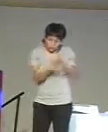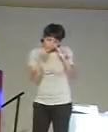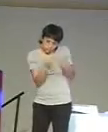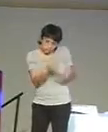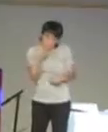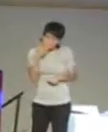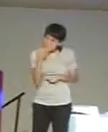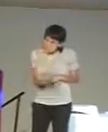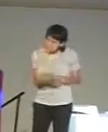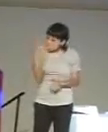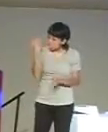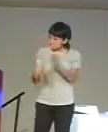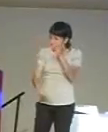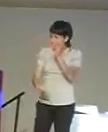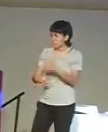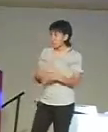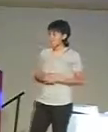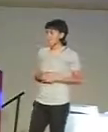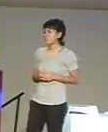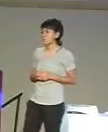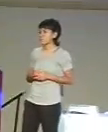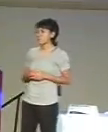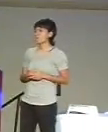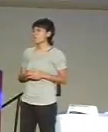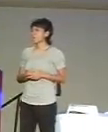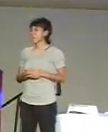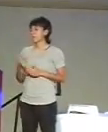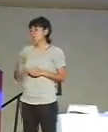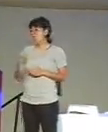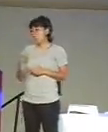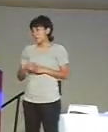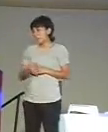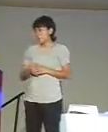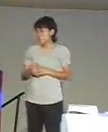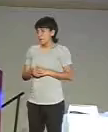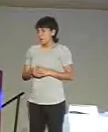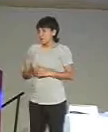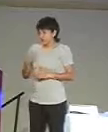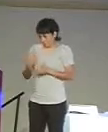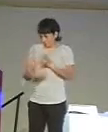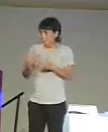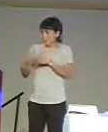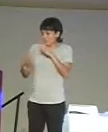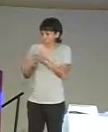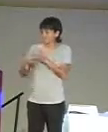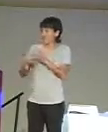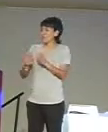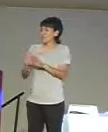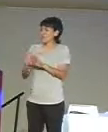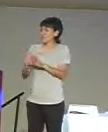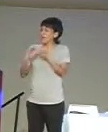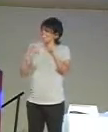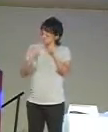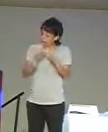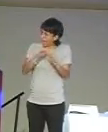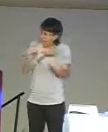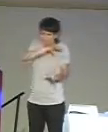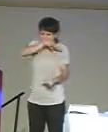que tienen carácter de universales y gratuitos y